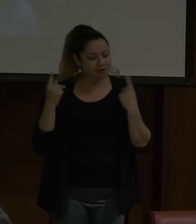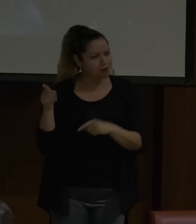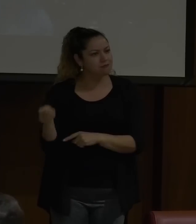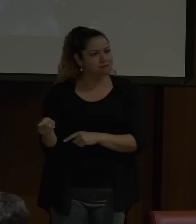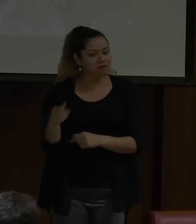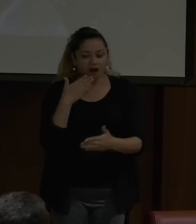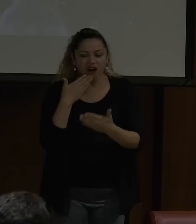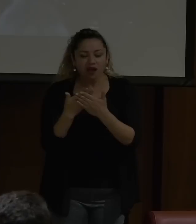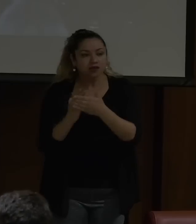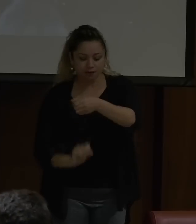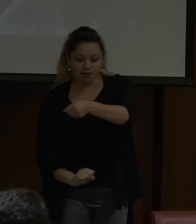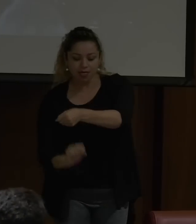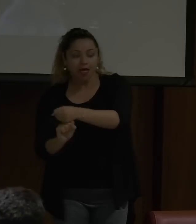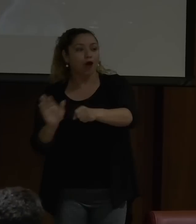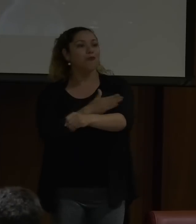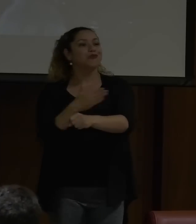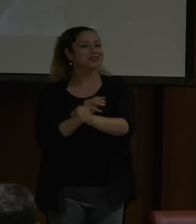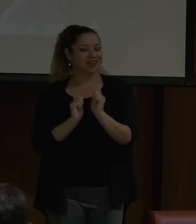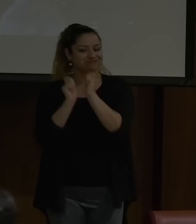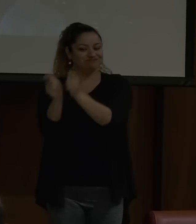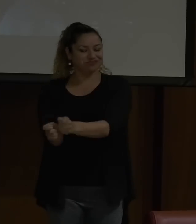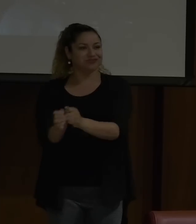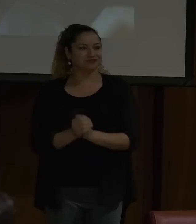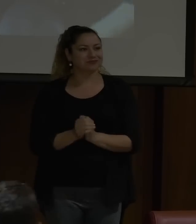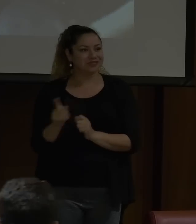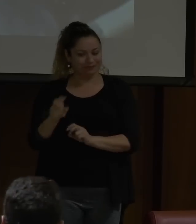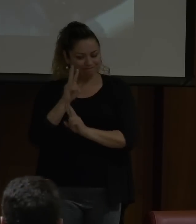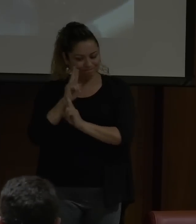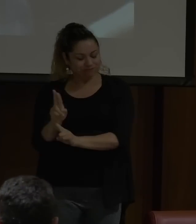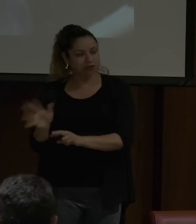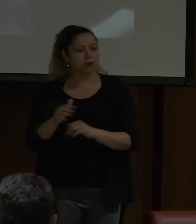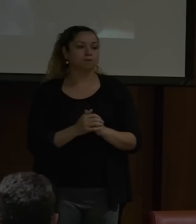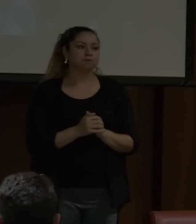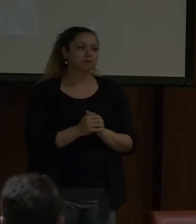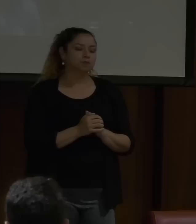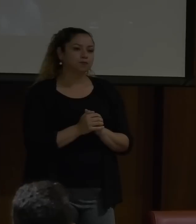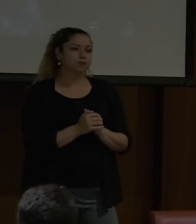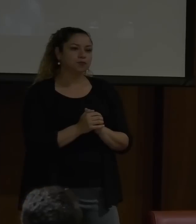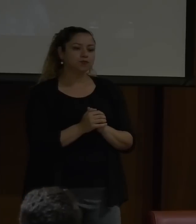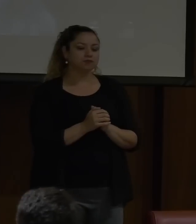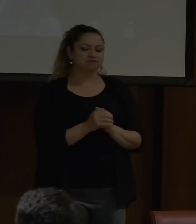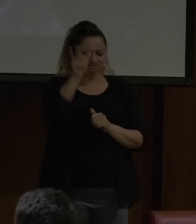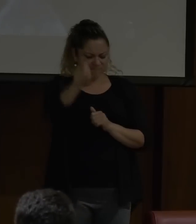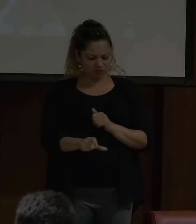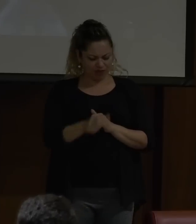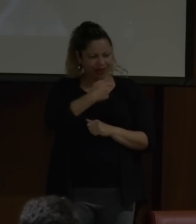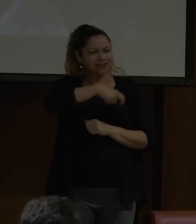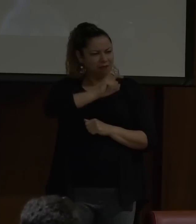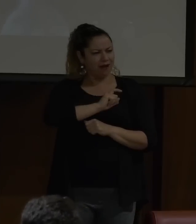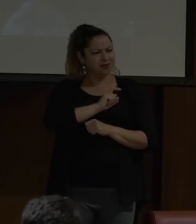de la música vallenata, que es diferente, es mucho más todavía. Hay una cita de una escritora española que a mí